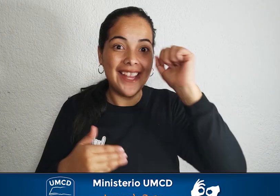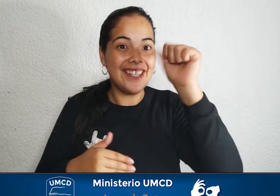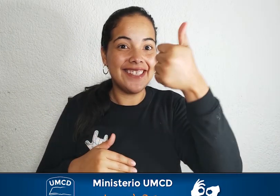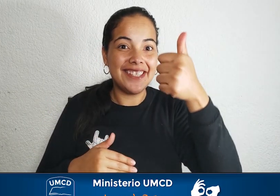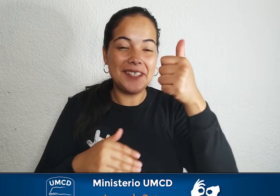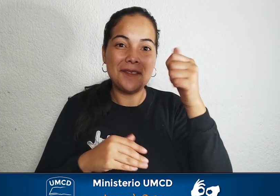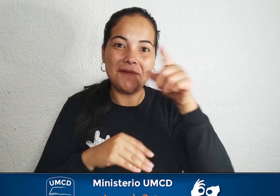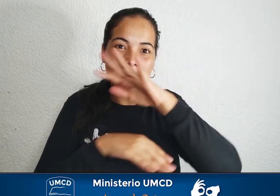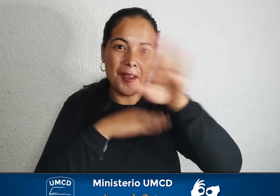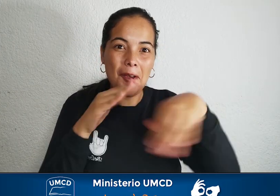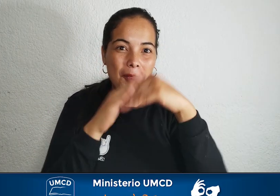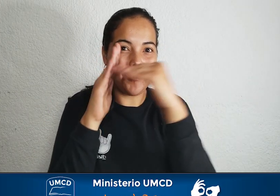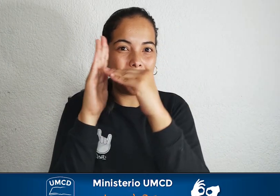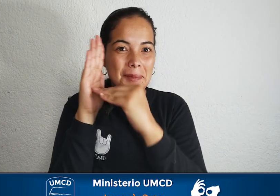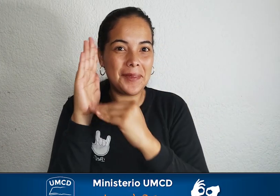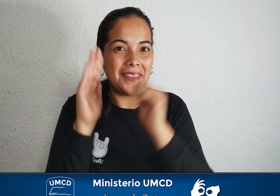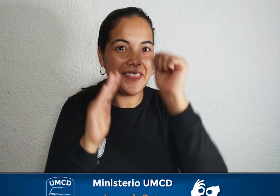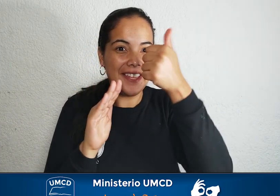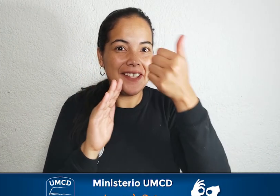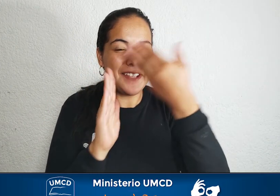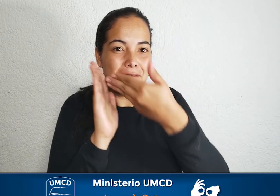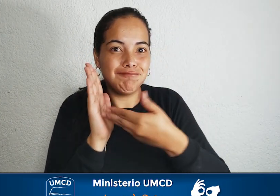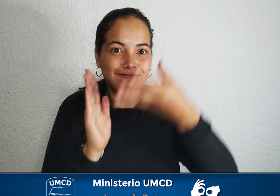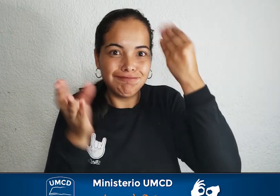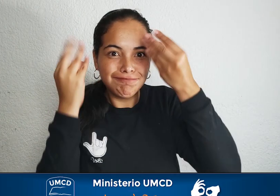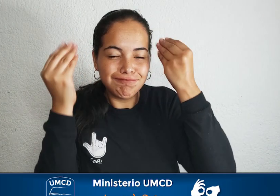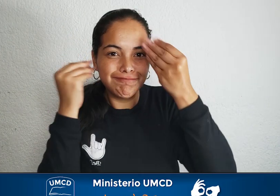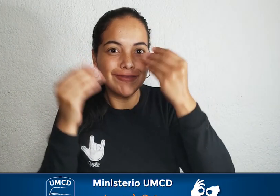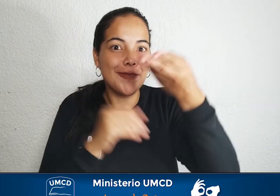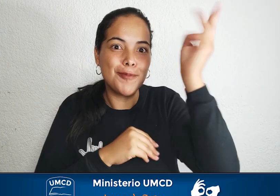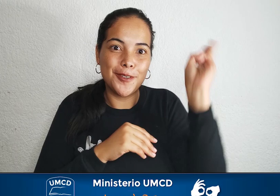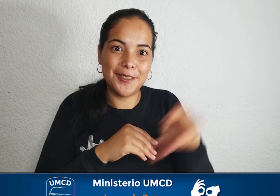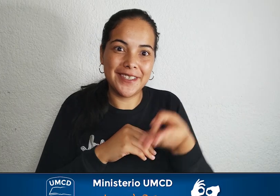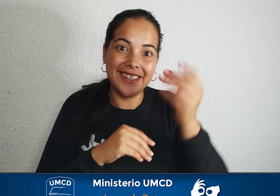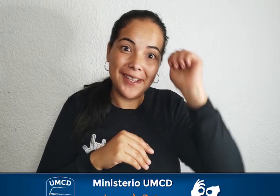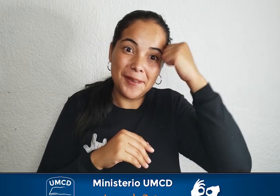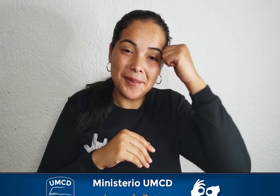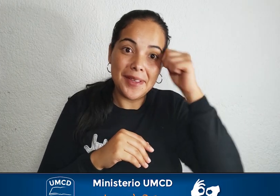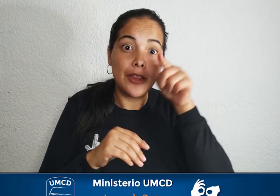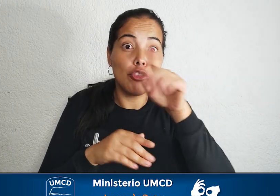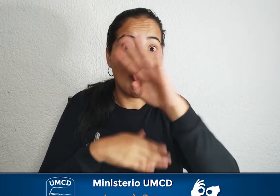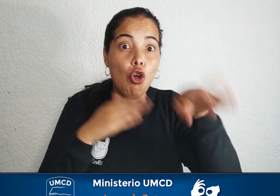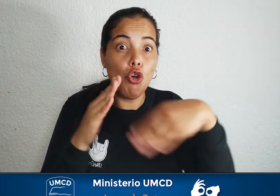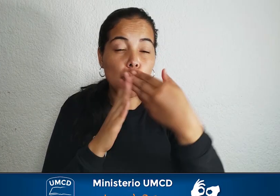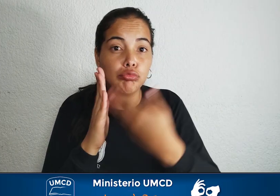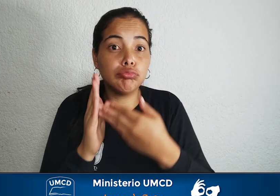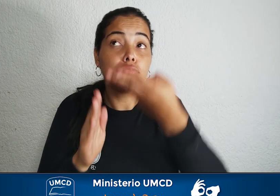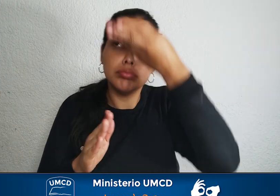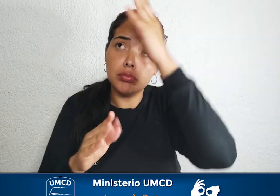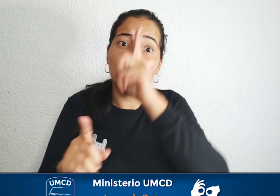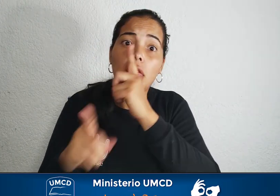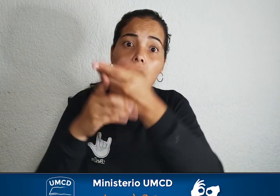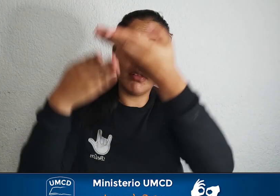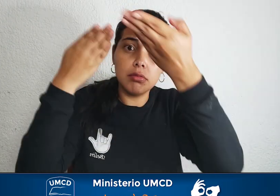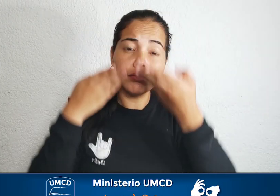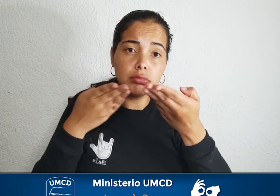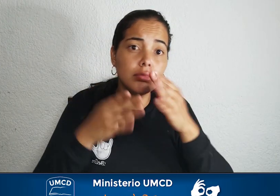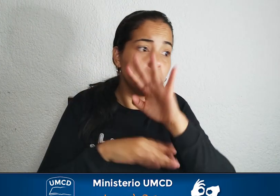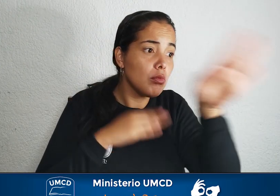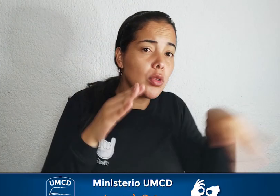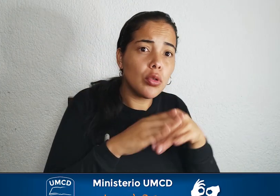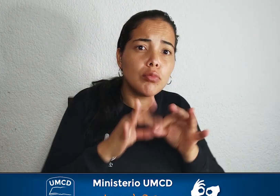Éxodo. La primera parte de ello es uno de los 10 mandamientos dados por Dios